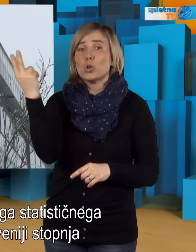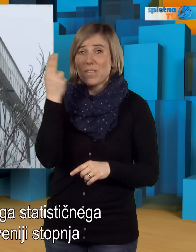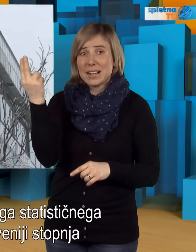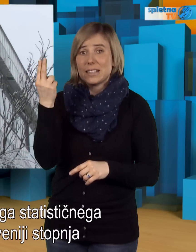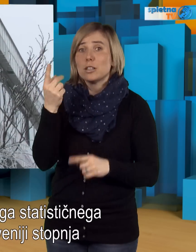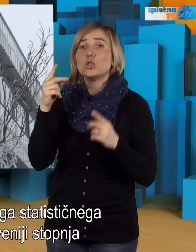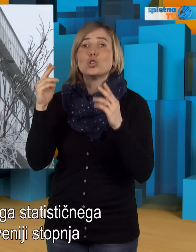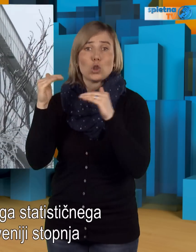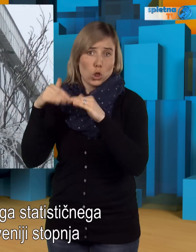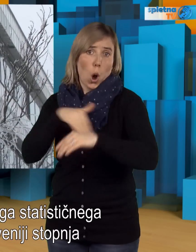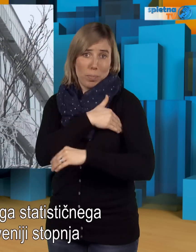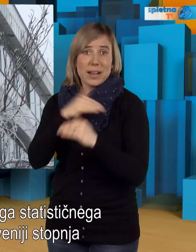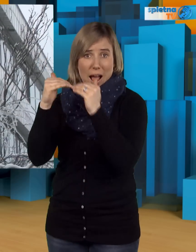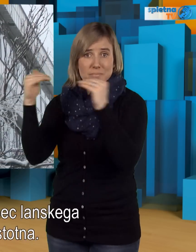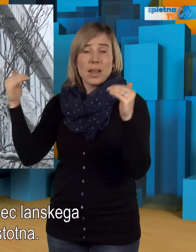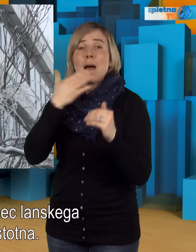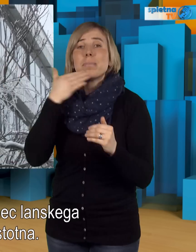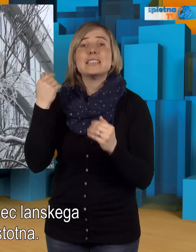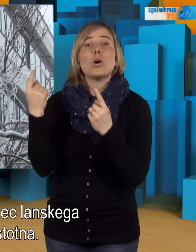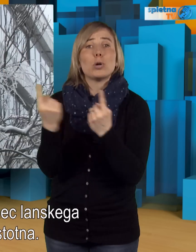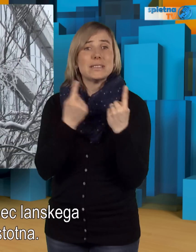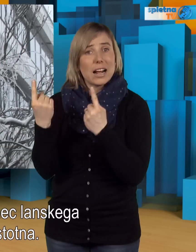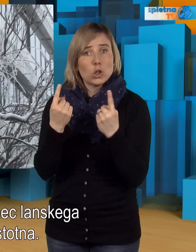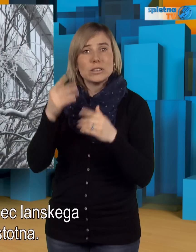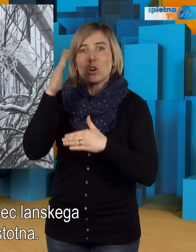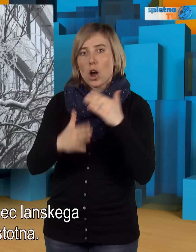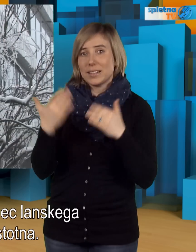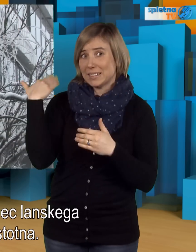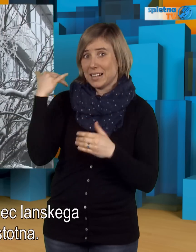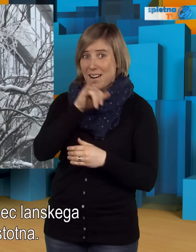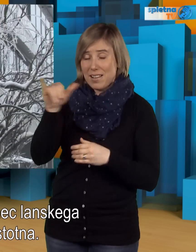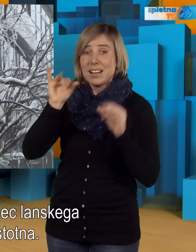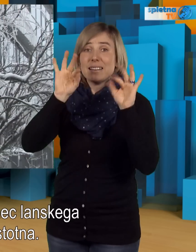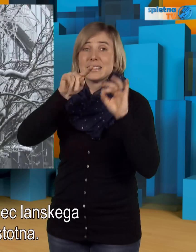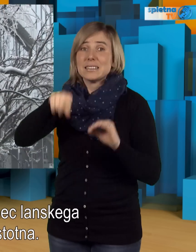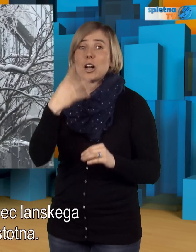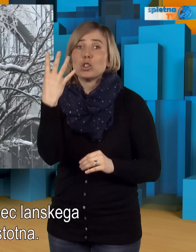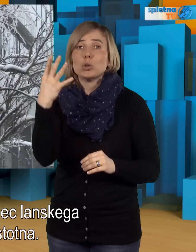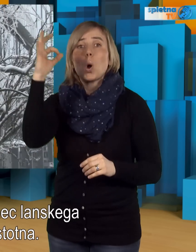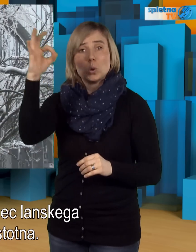stopnja brezposelnosti konec lanskega leta 10,4-odstotna.